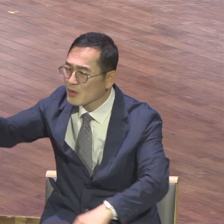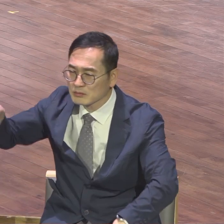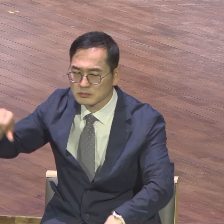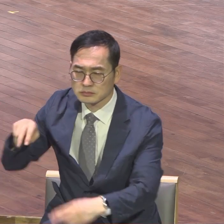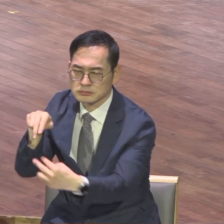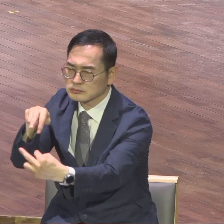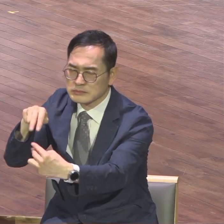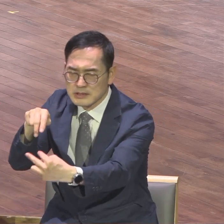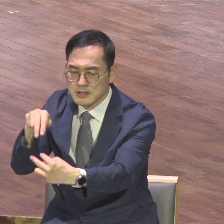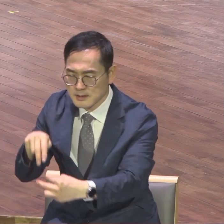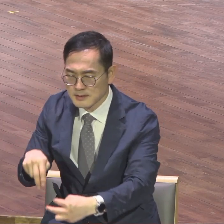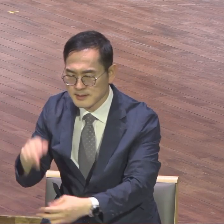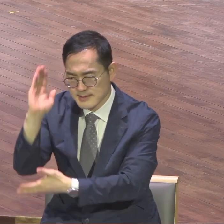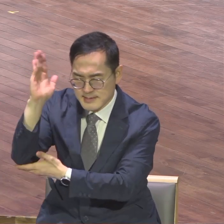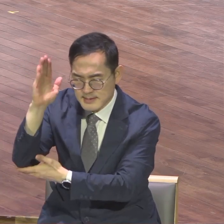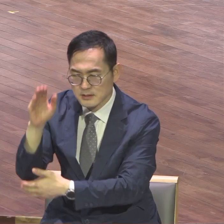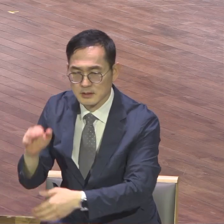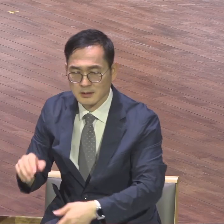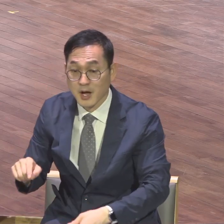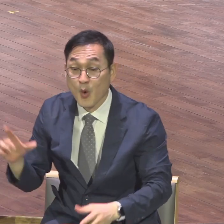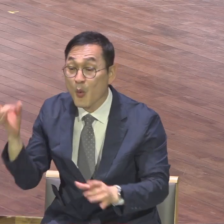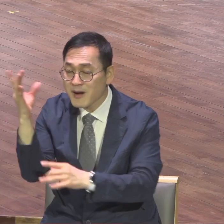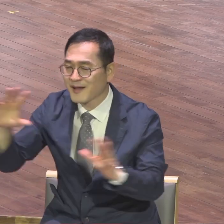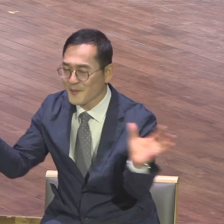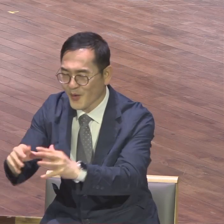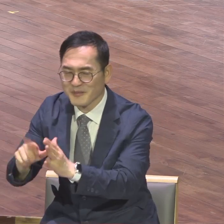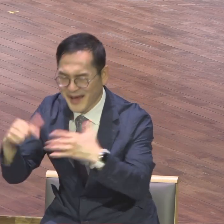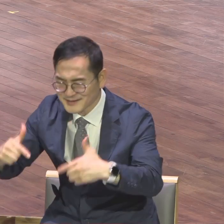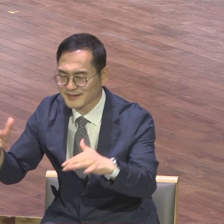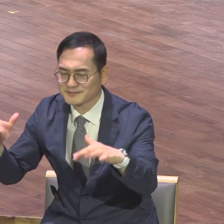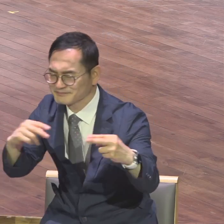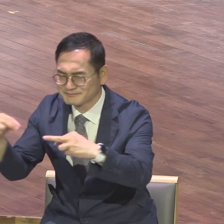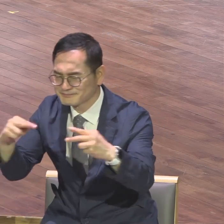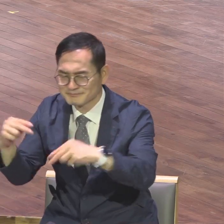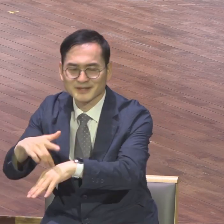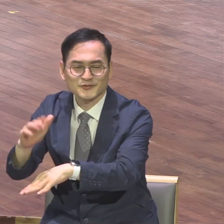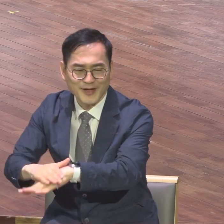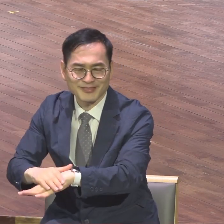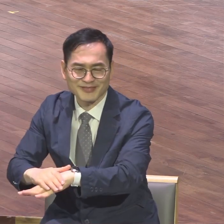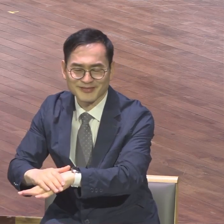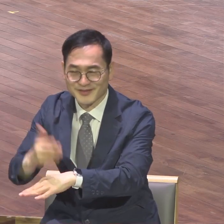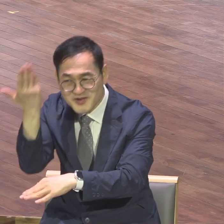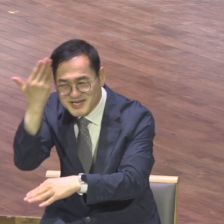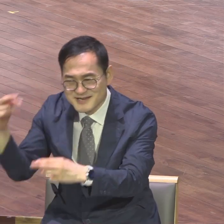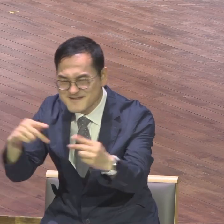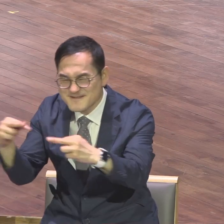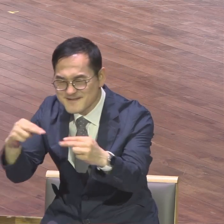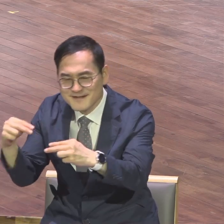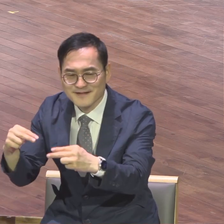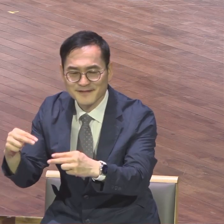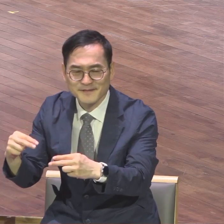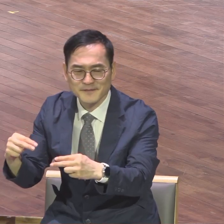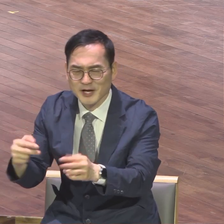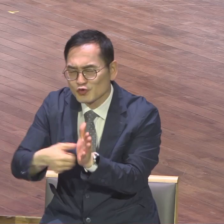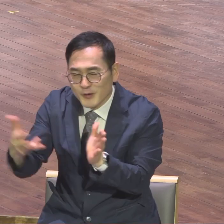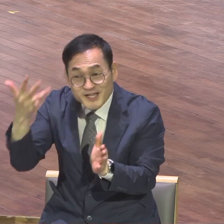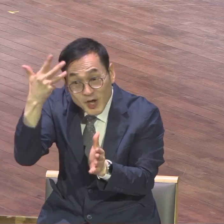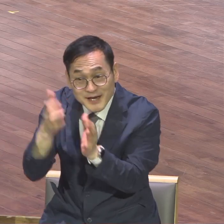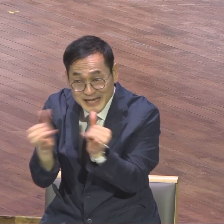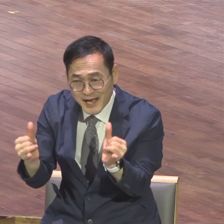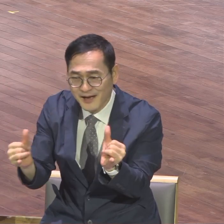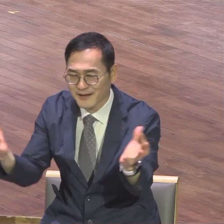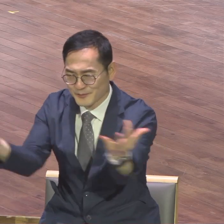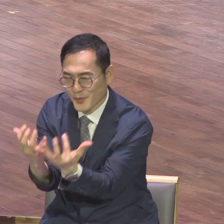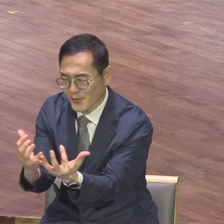장터에는 날마다 만나는 사람도 변론을 계속 변론을 하게 됐단 말이에요. 유명한 철학자들과 논쟁을